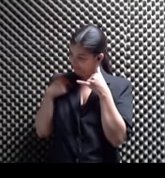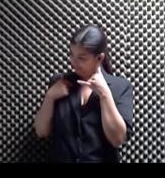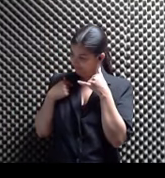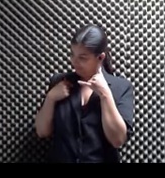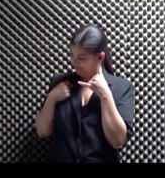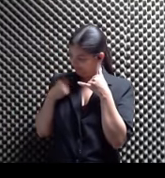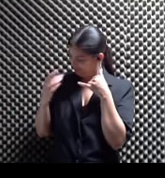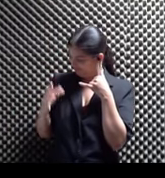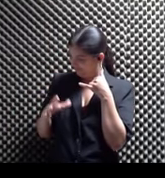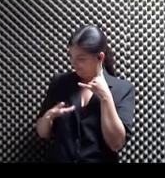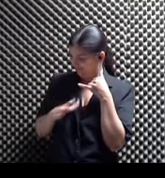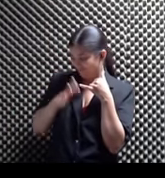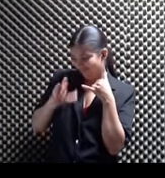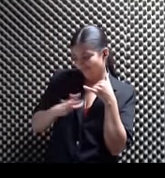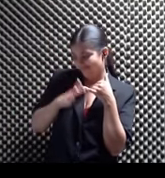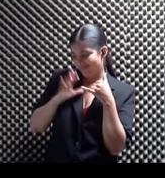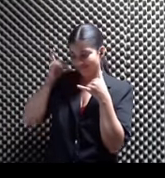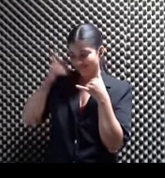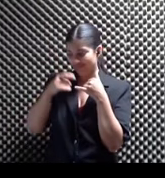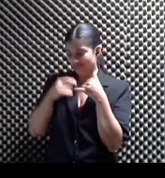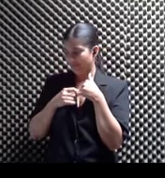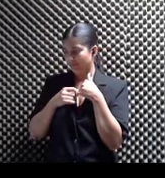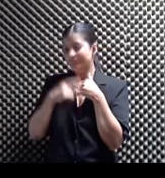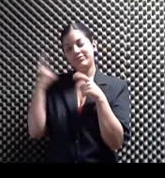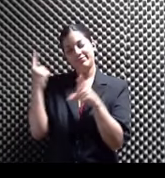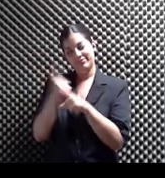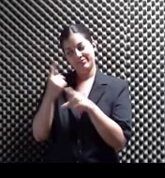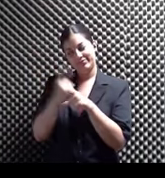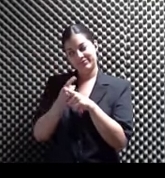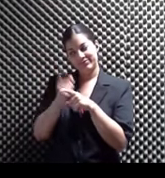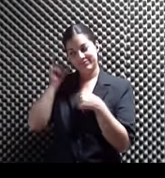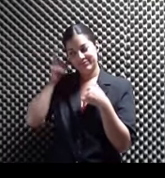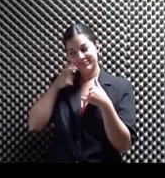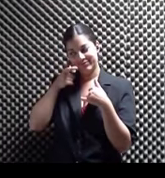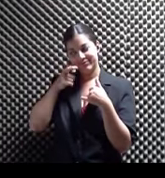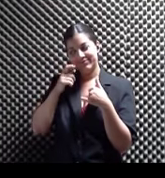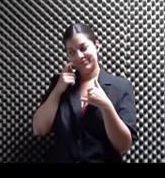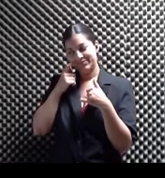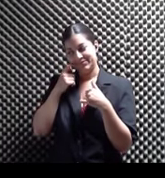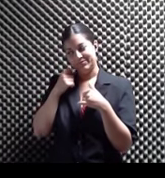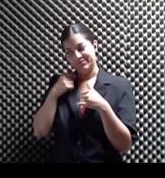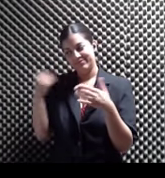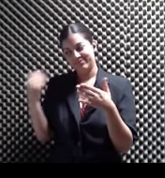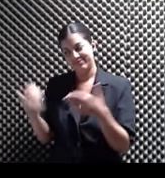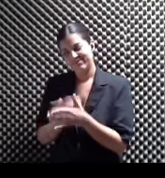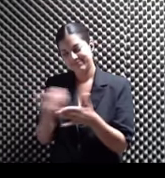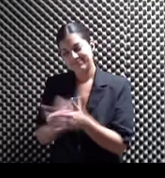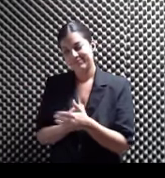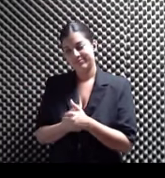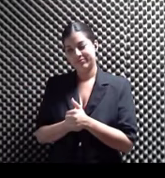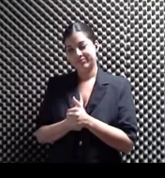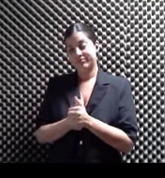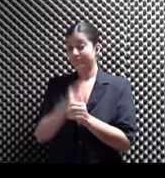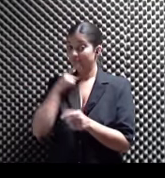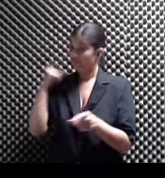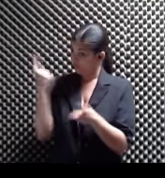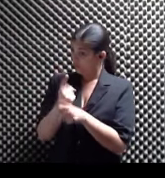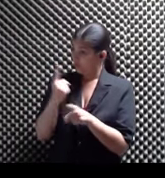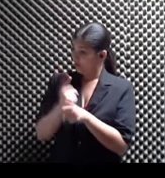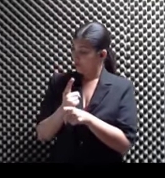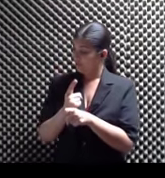mucha gracia detrás de la oreja. Afirmativo, el mencionado artículo Bluetooth es su último modelo. Eso es correcto, le